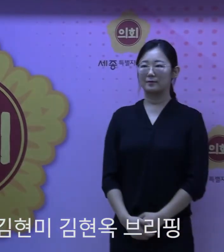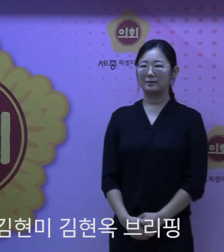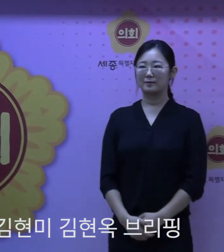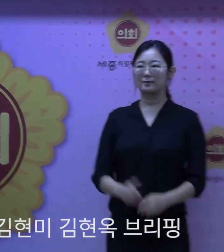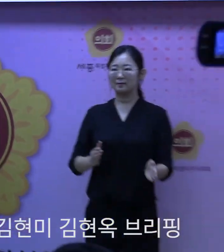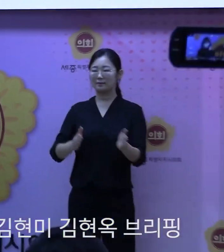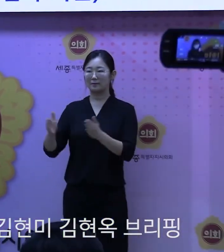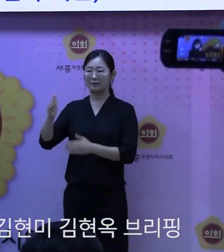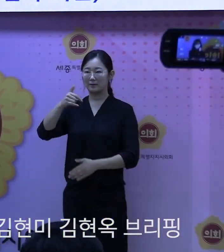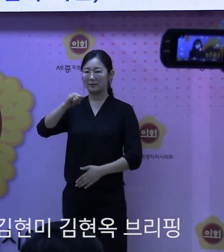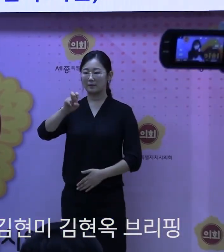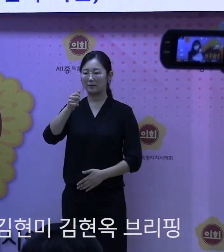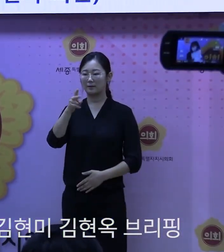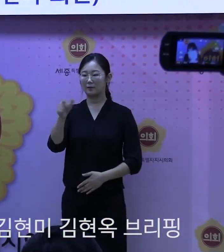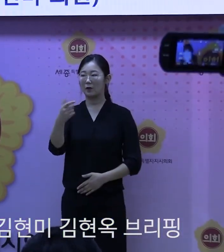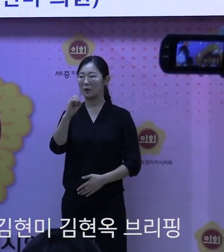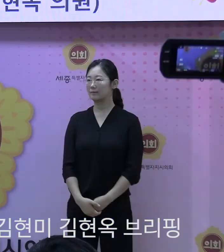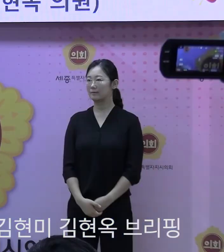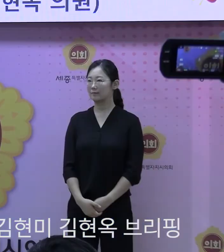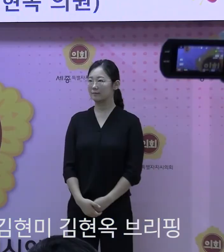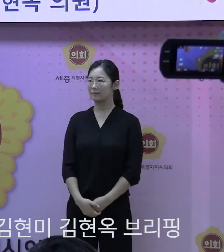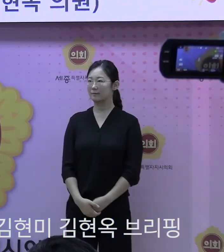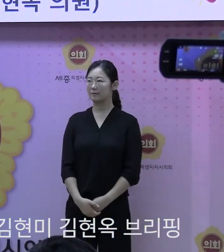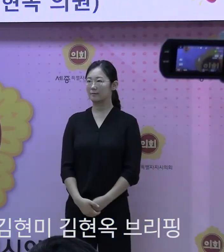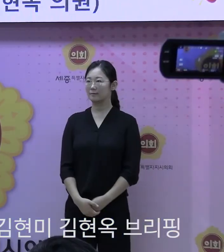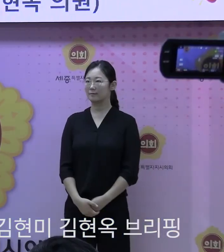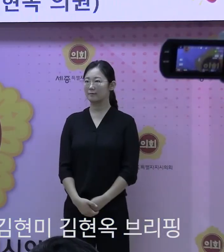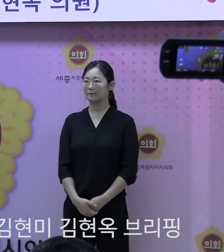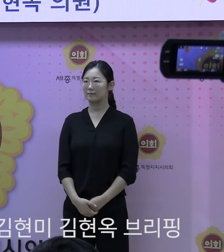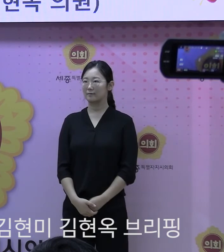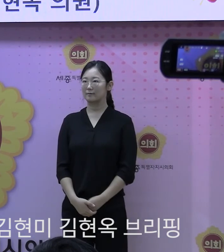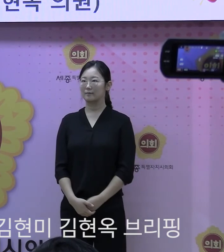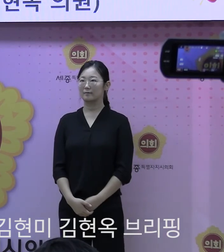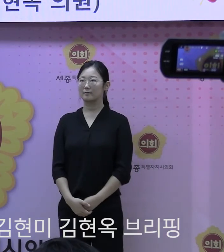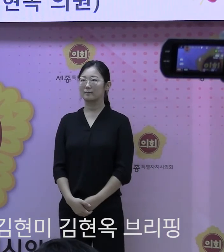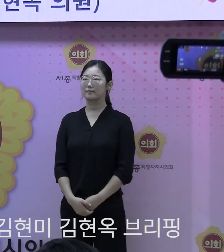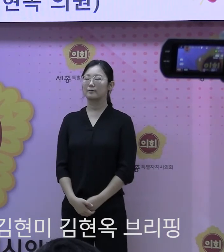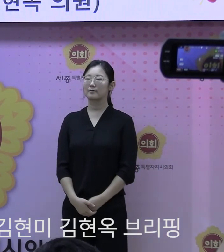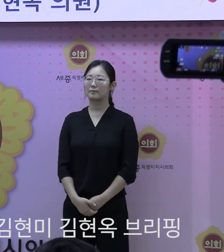다음은 김현욱 의원님 질문이 있겠습니다.